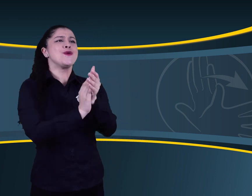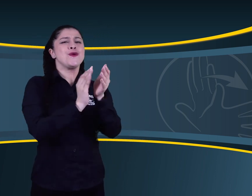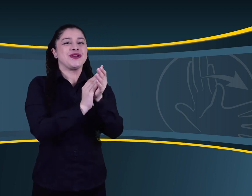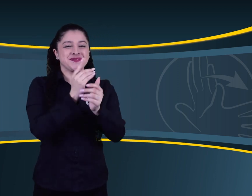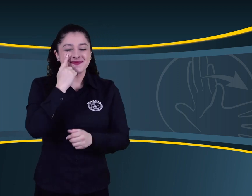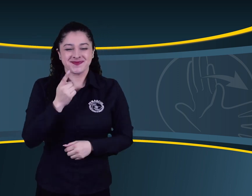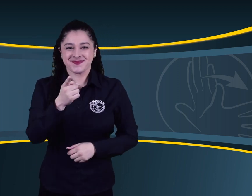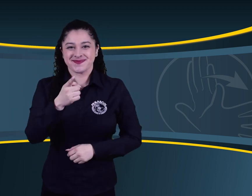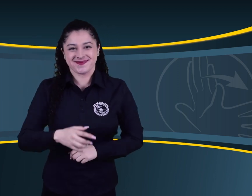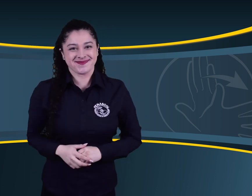miremos